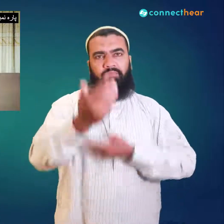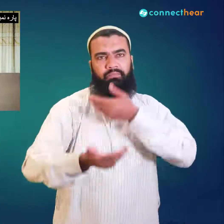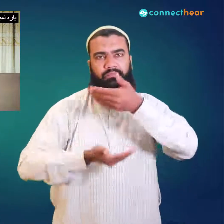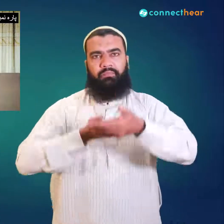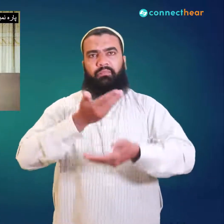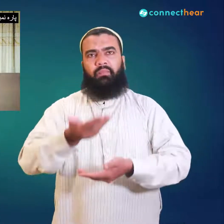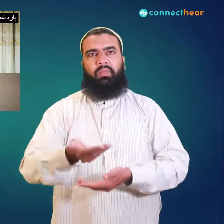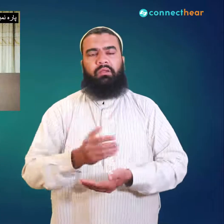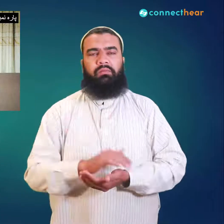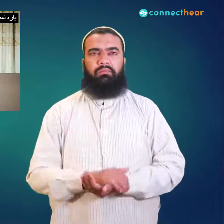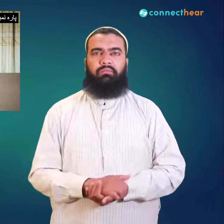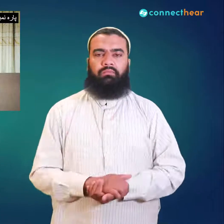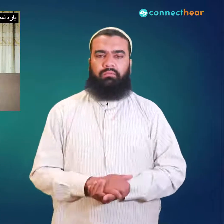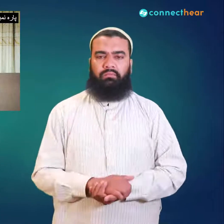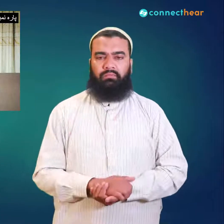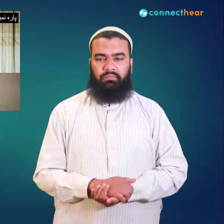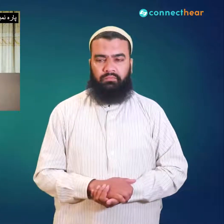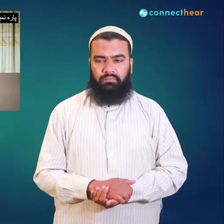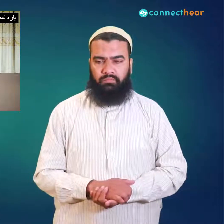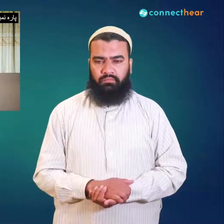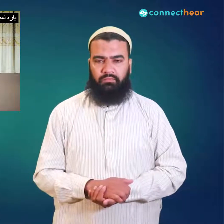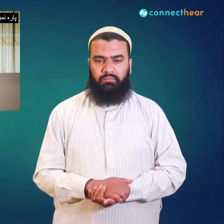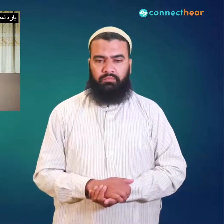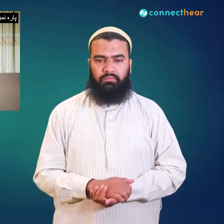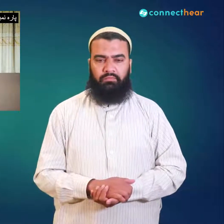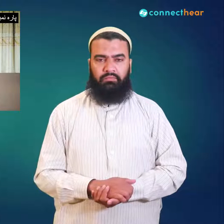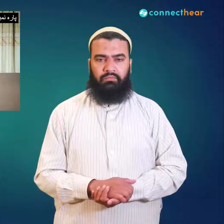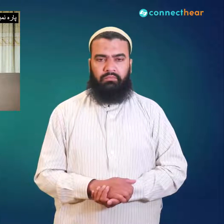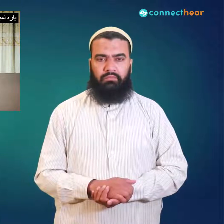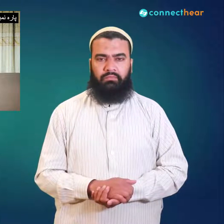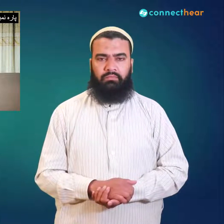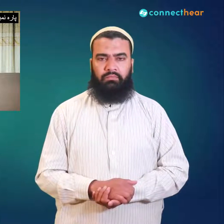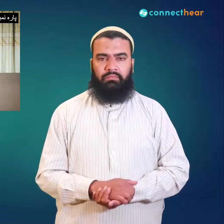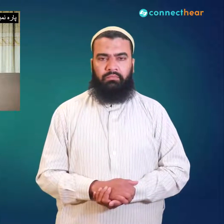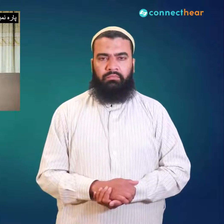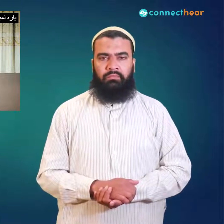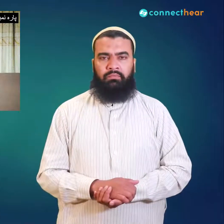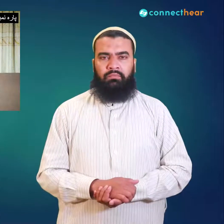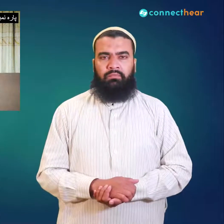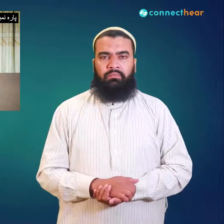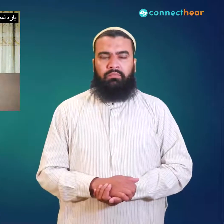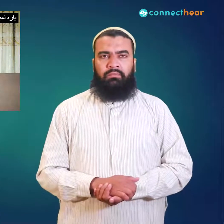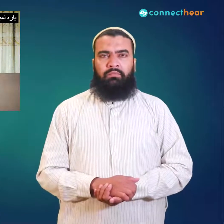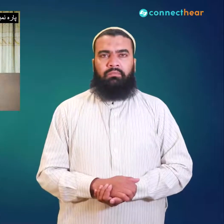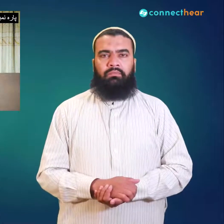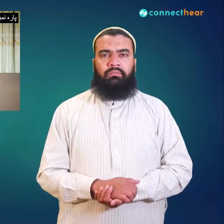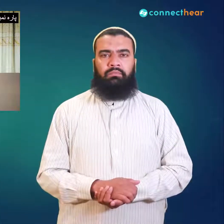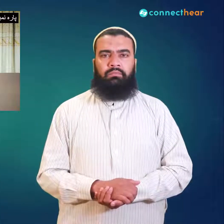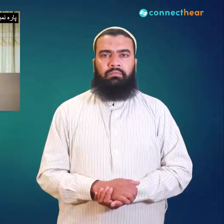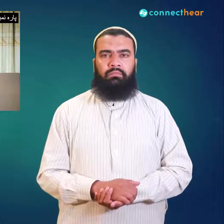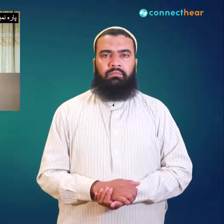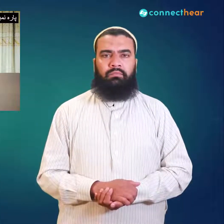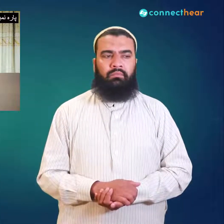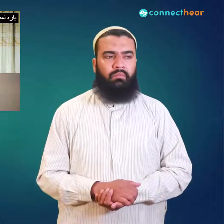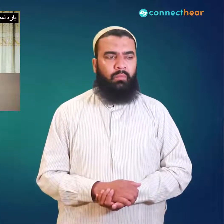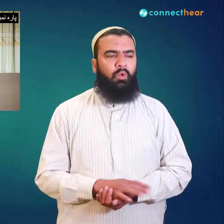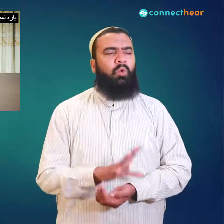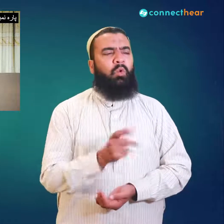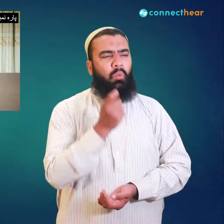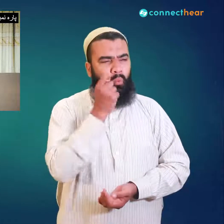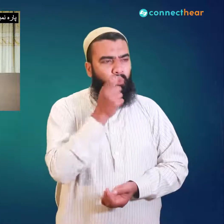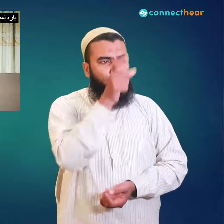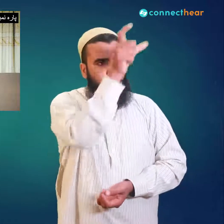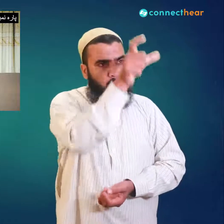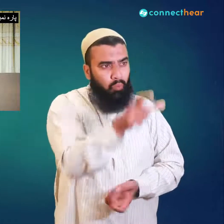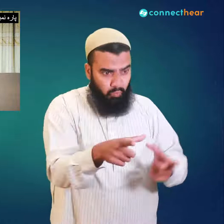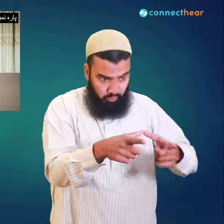رکوع نمبر 8 آیت نمبر 33، انما بغیکم علی انفسکم،